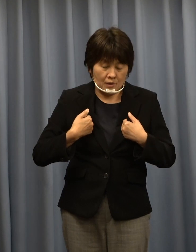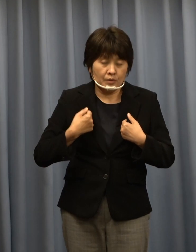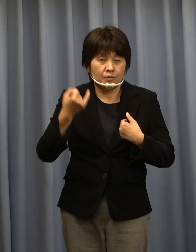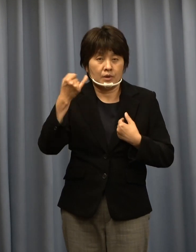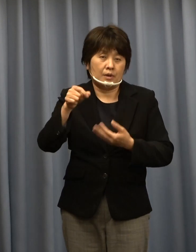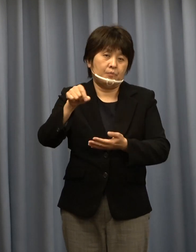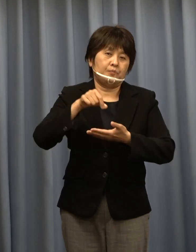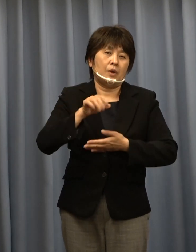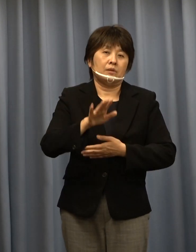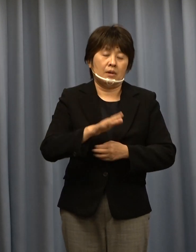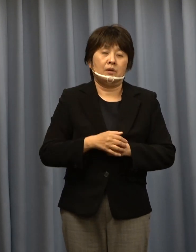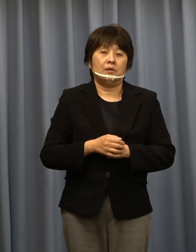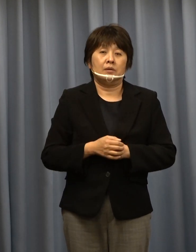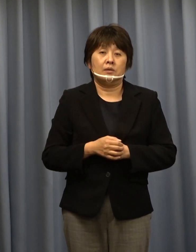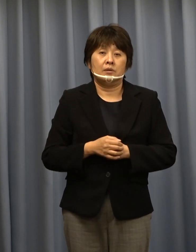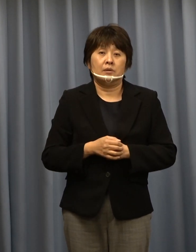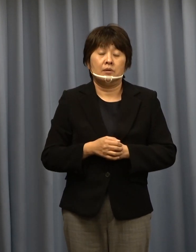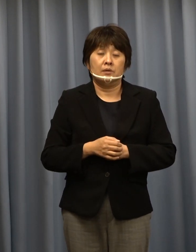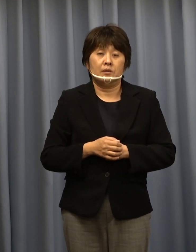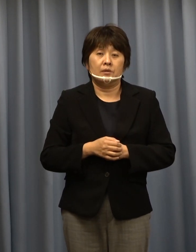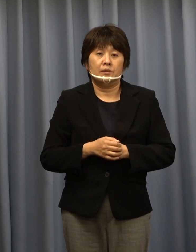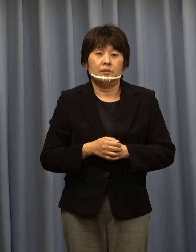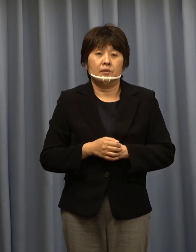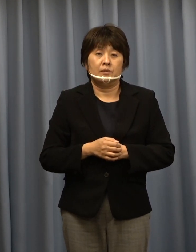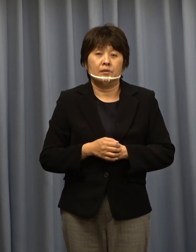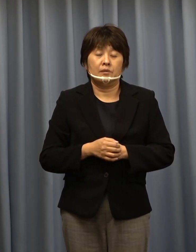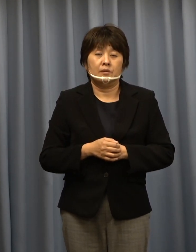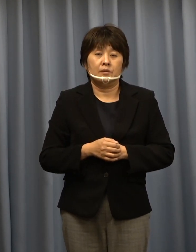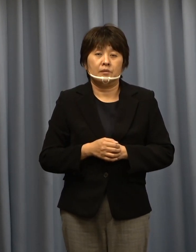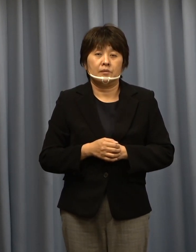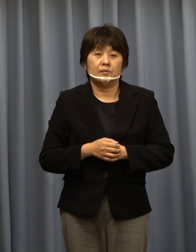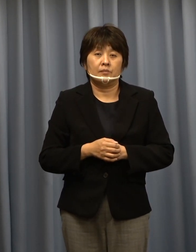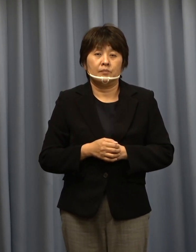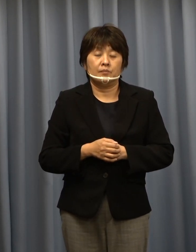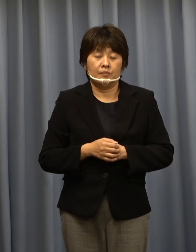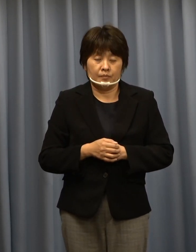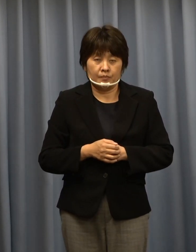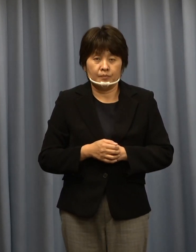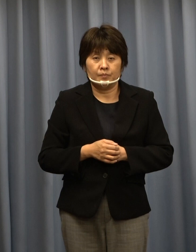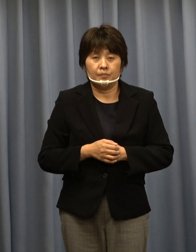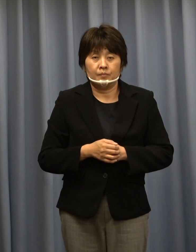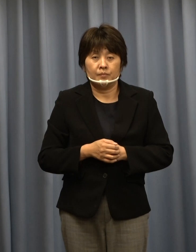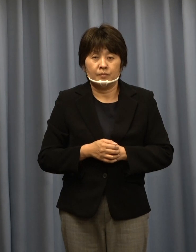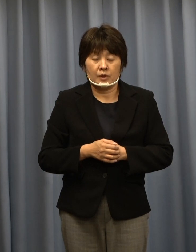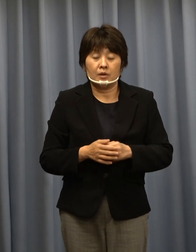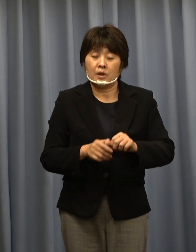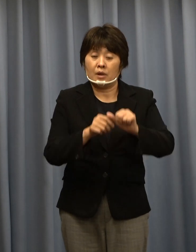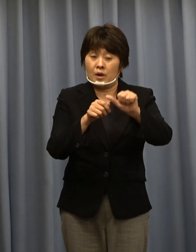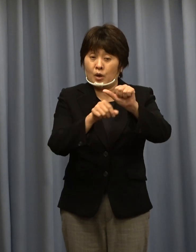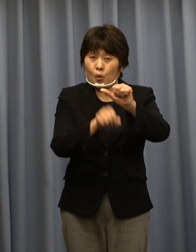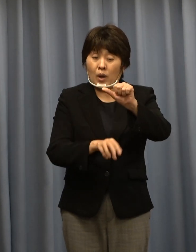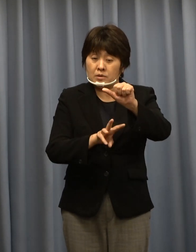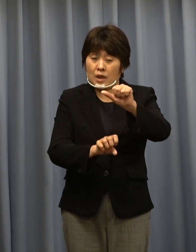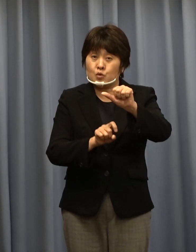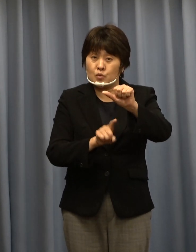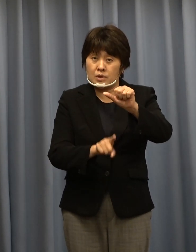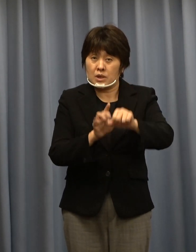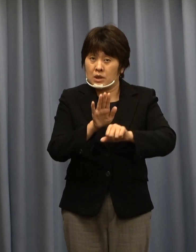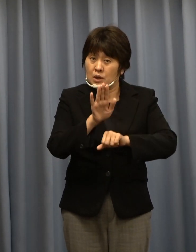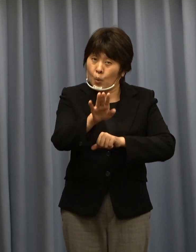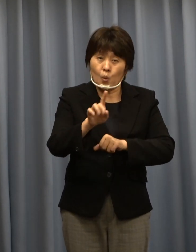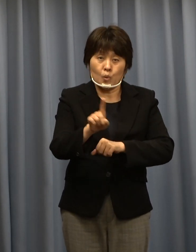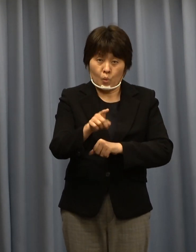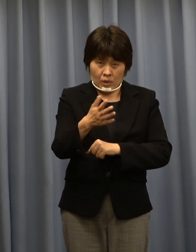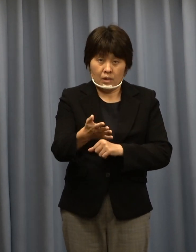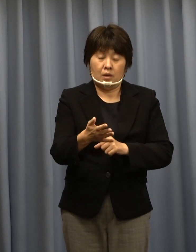はございました。さらにこのそれでは31日以降ということでございます